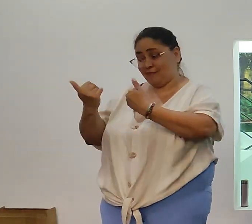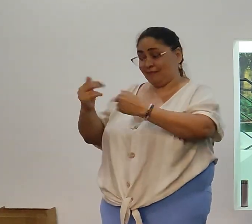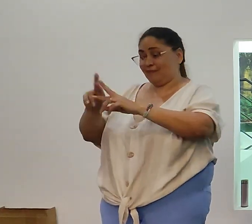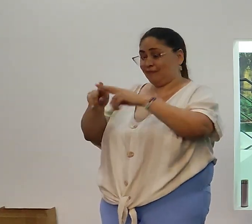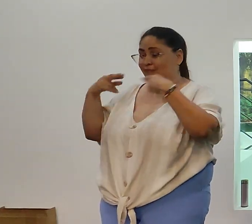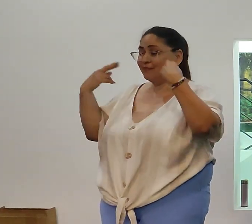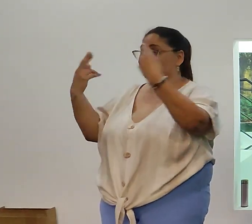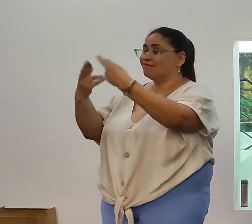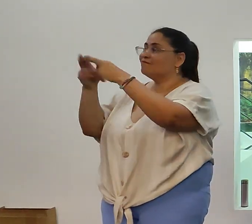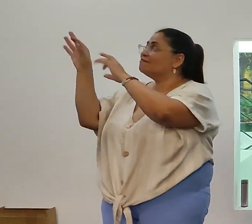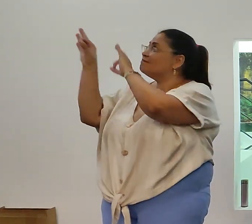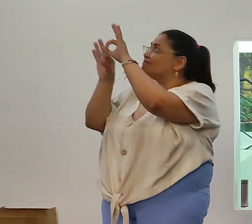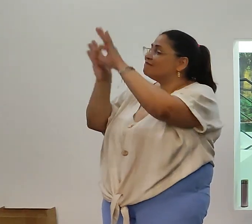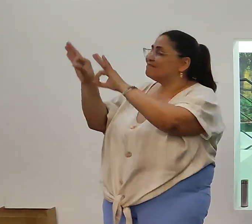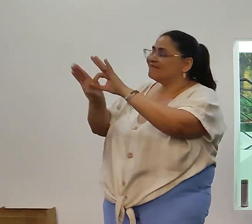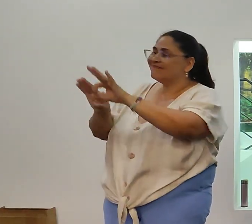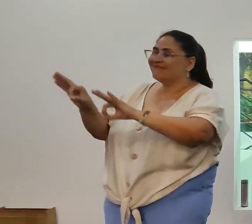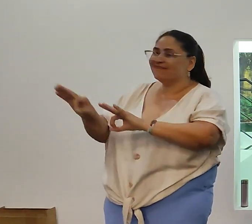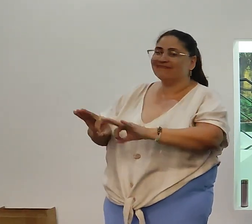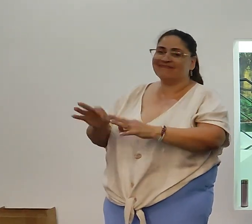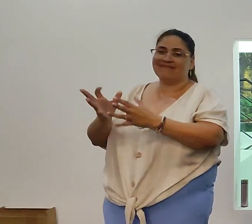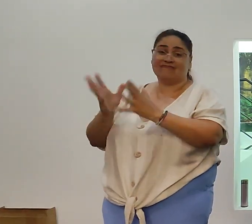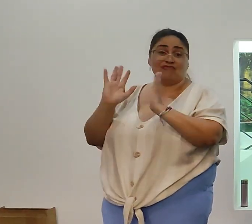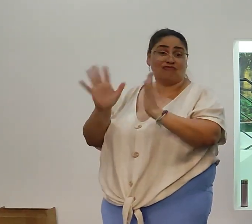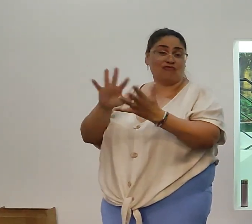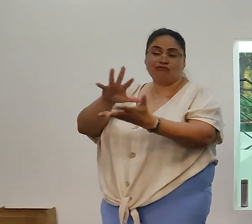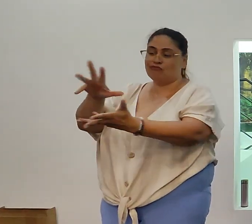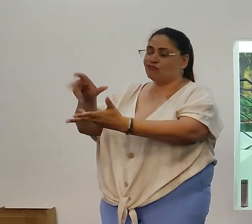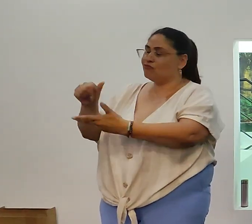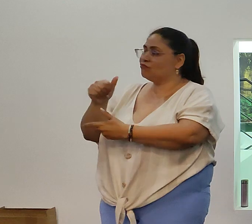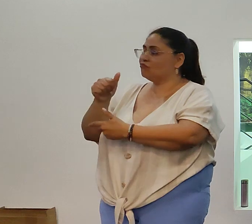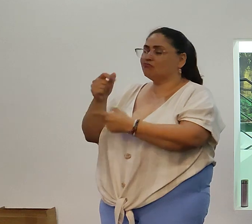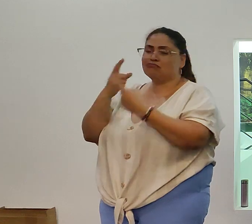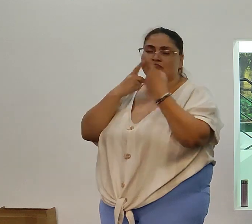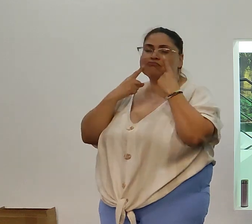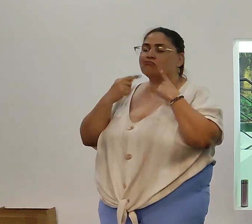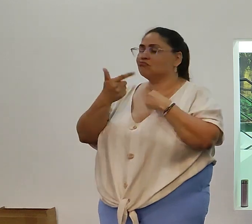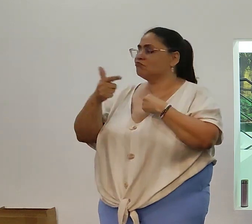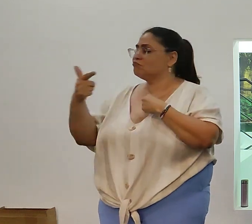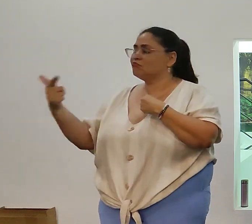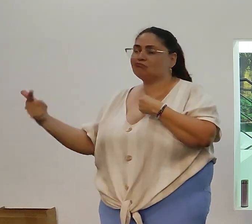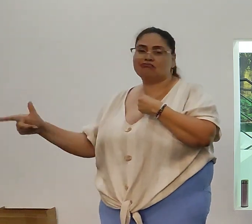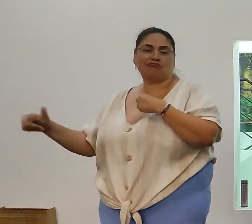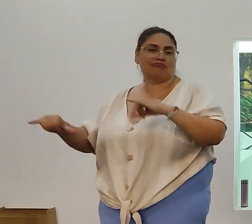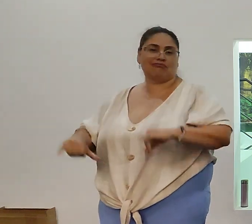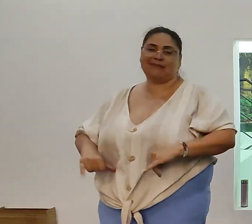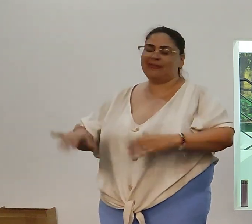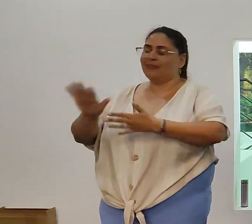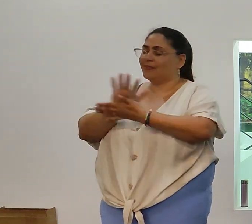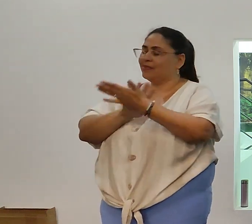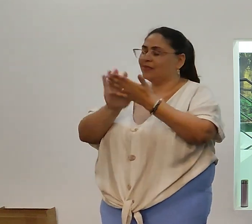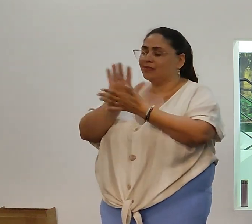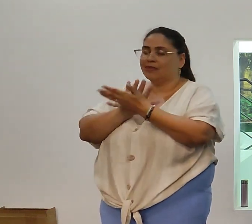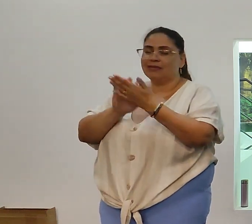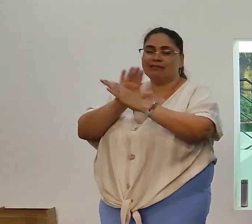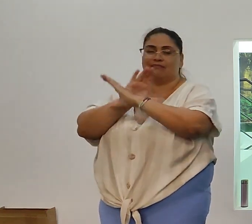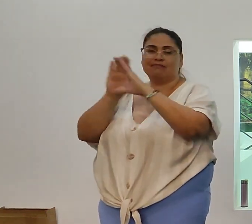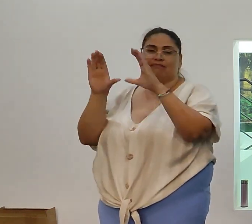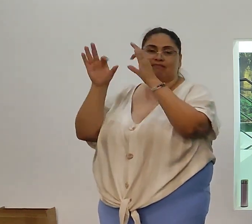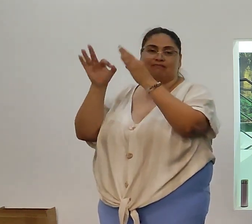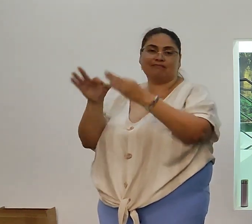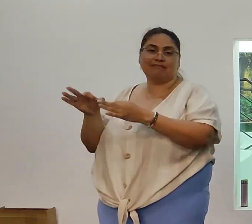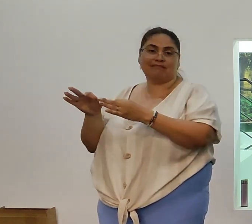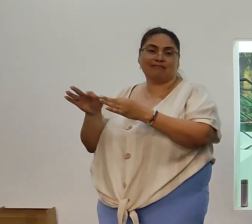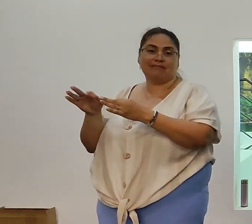para vocês desde antes da fundação do mundo. Um lugar onde não há choro, não há tristeza, não há dor.